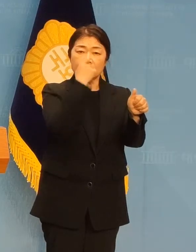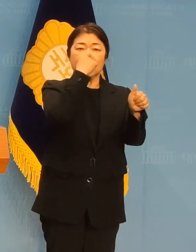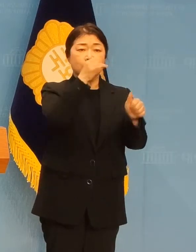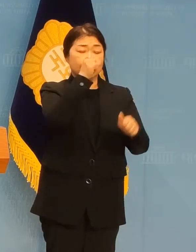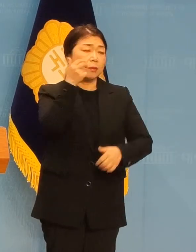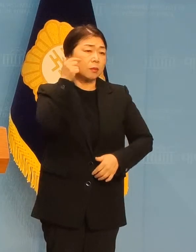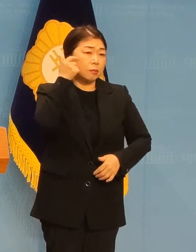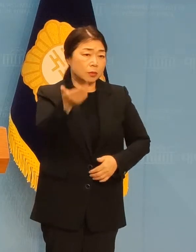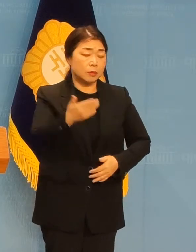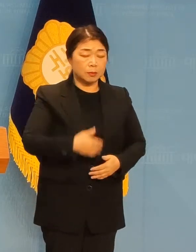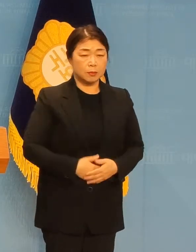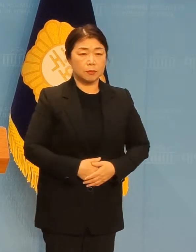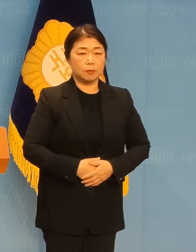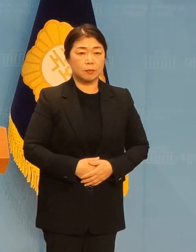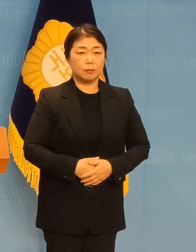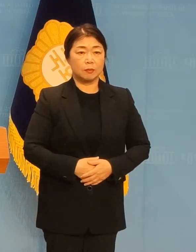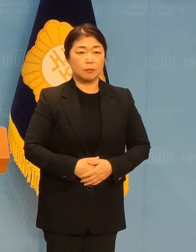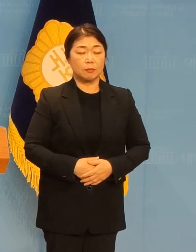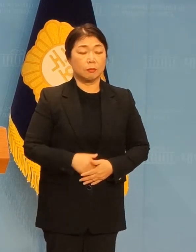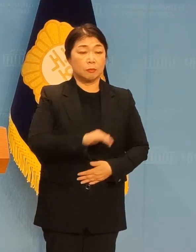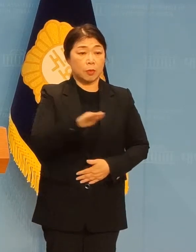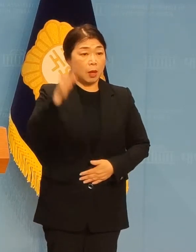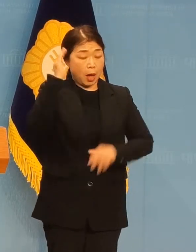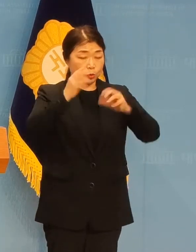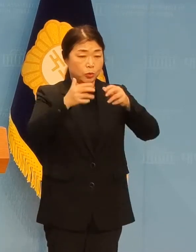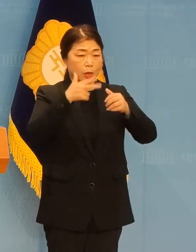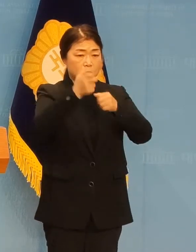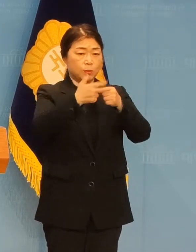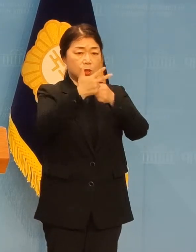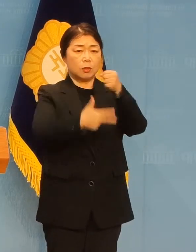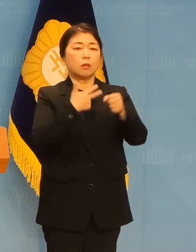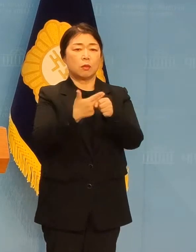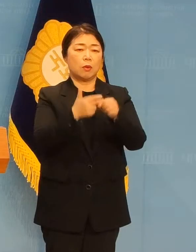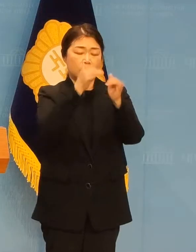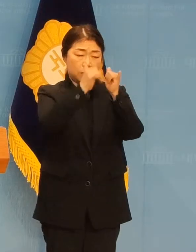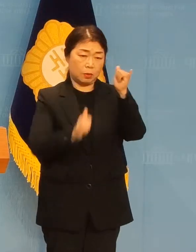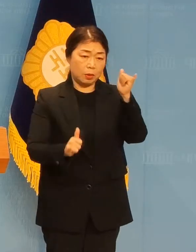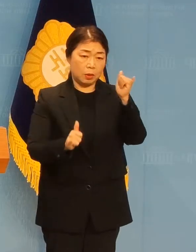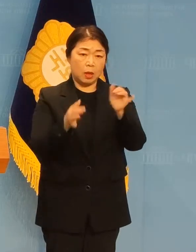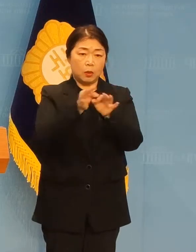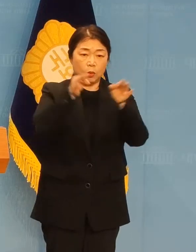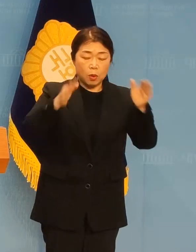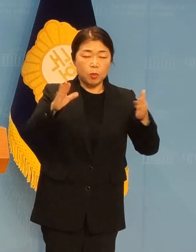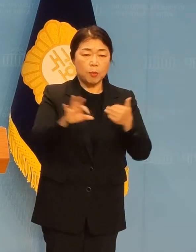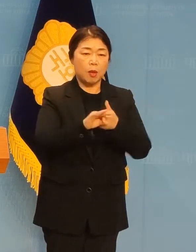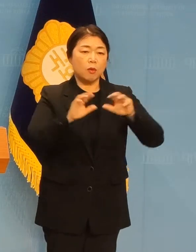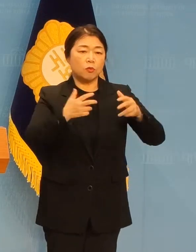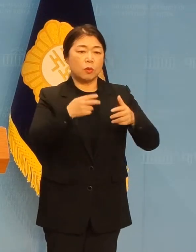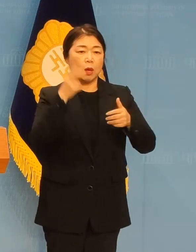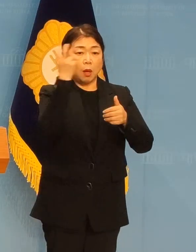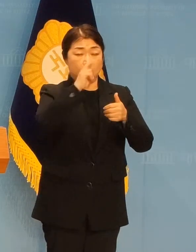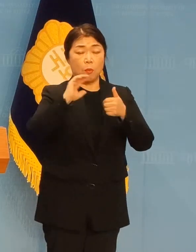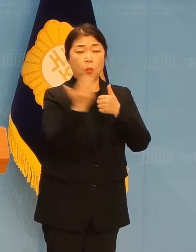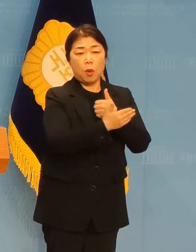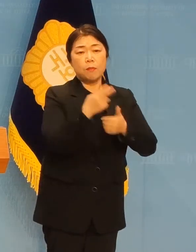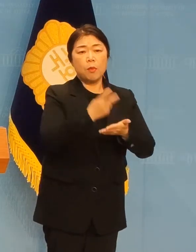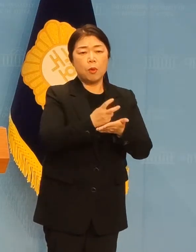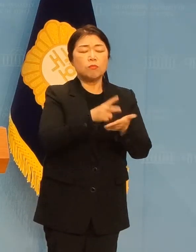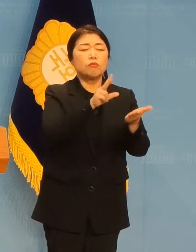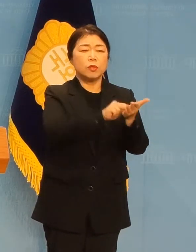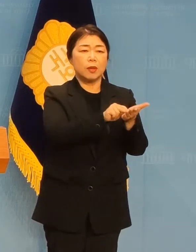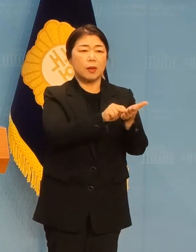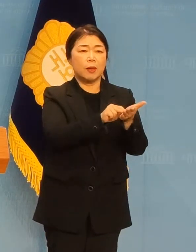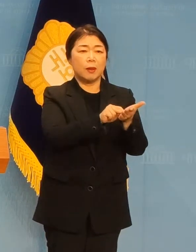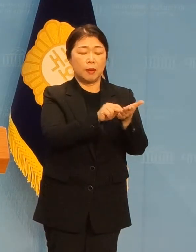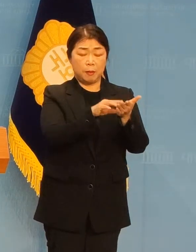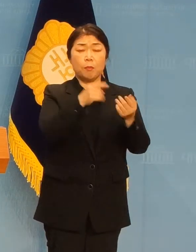77년간 독재 정권의 방패막이로 국민을 탄압했던 국가보안법 문제는 더 이상 언급하지 않겠습니다. 나경원